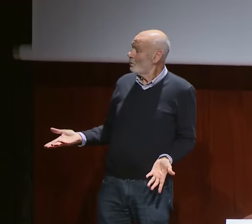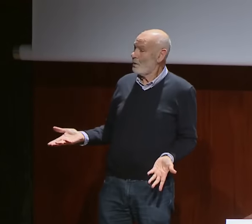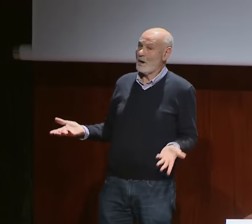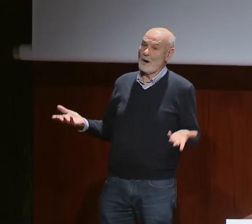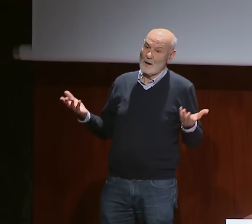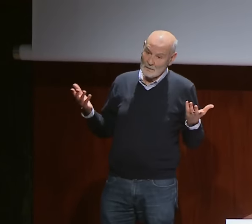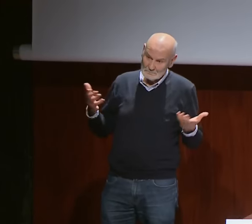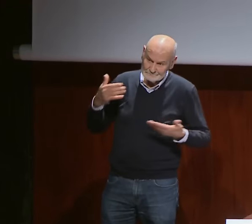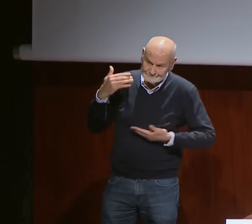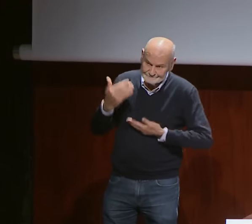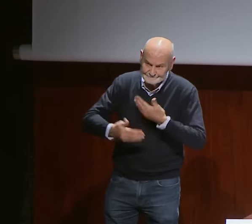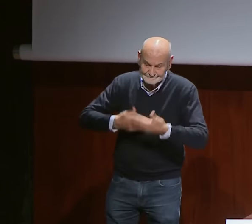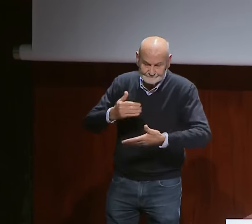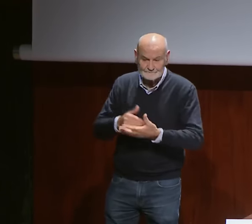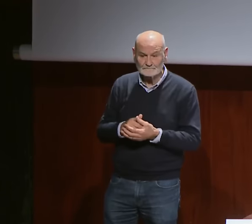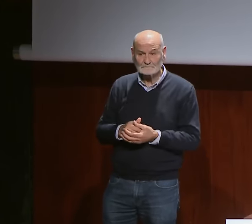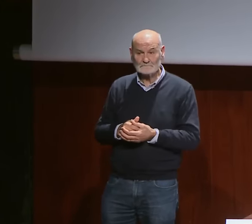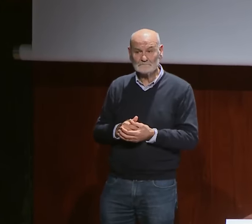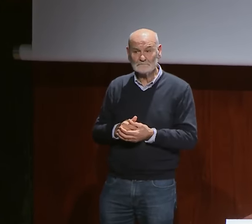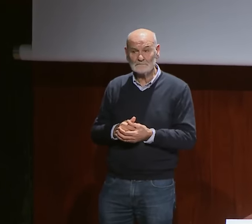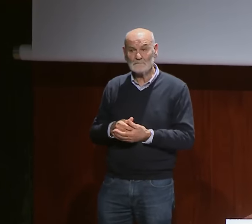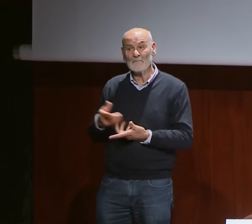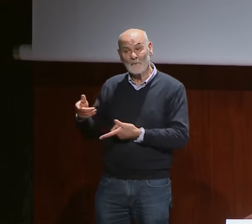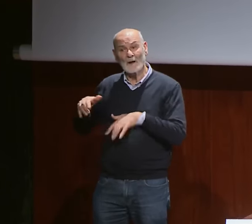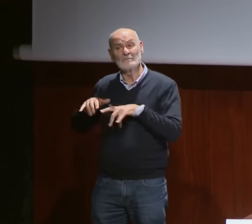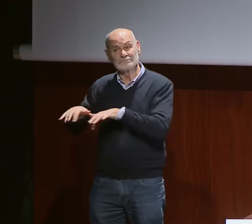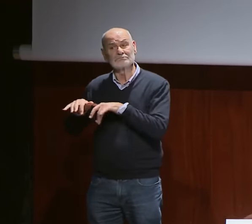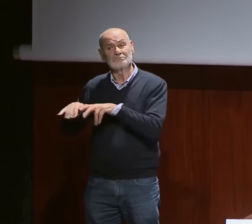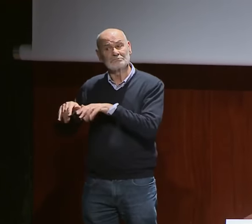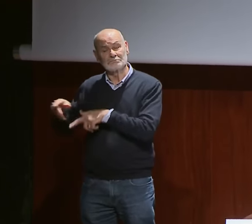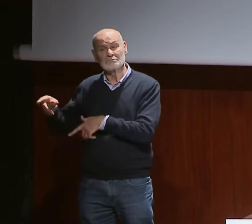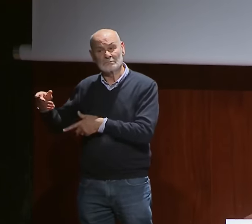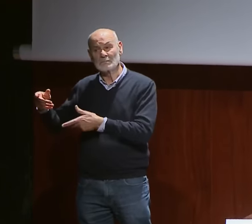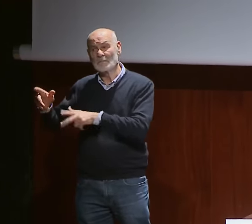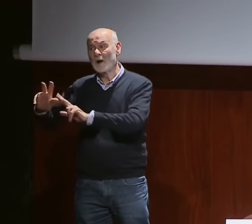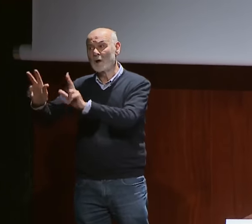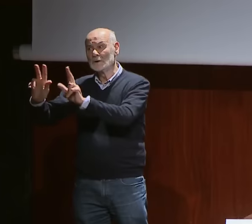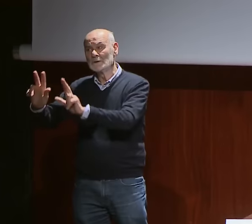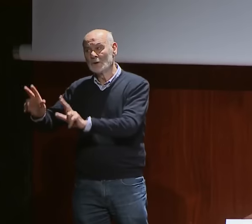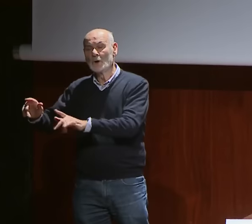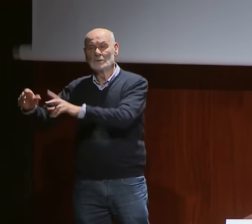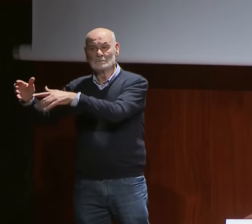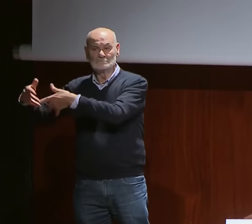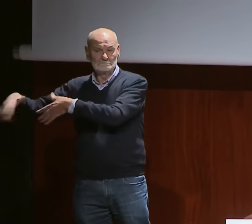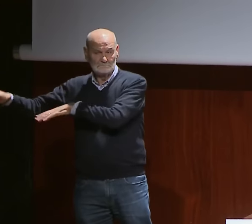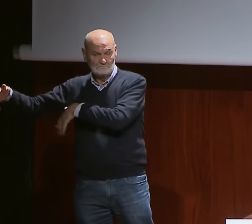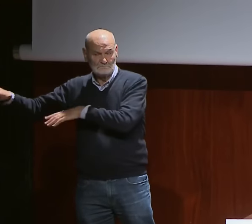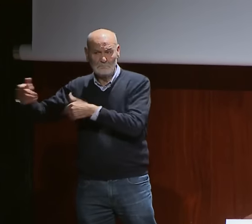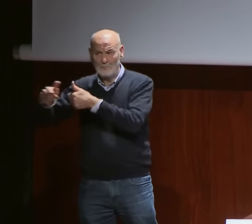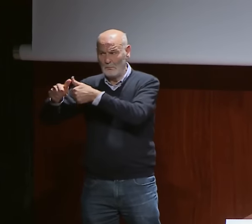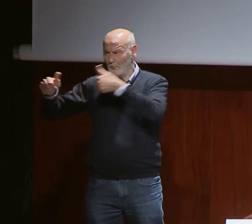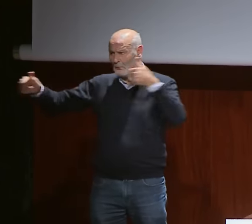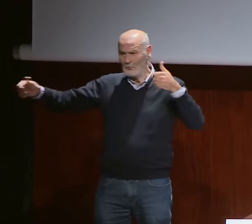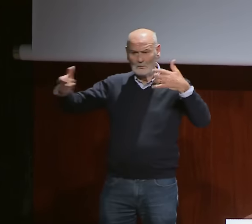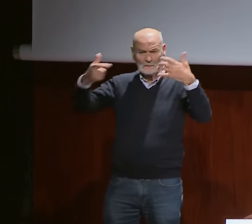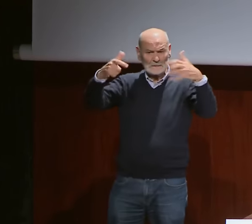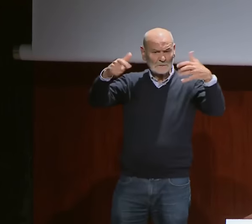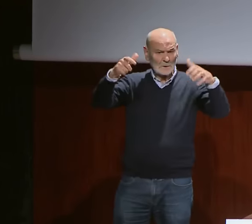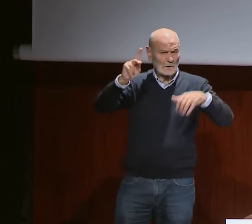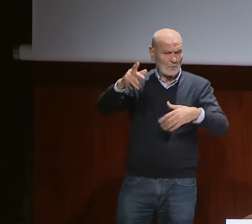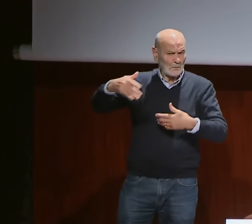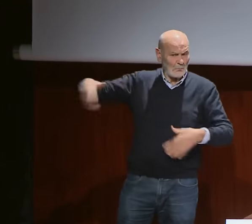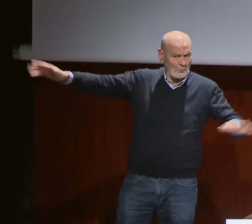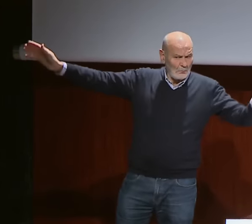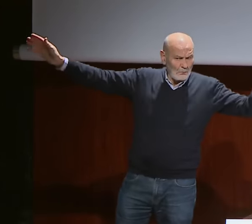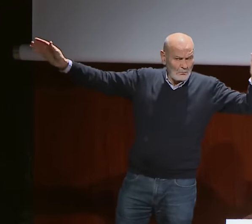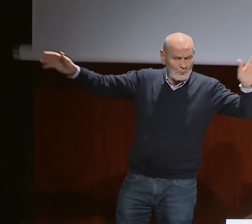avec des heures de vidéo. Je dis, ah bah, t'as voulu travailler avec moi. Et donc, elle s'y est attelée, a tapé tout ça à l'ordinateur.